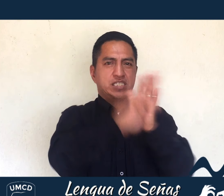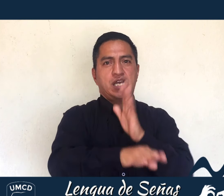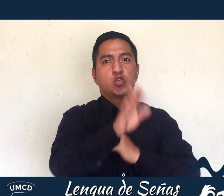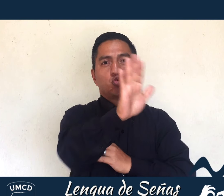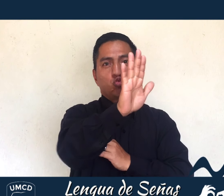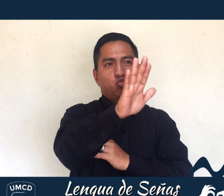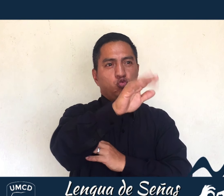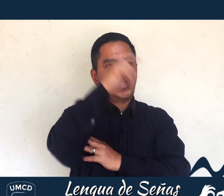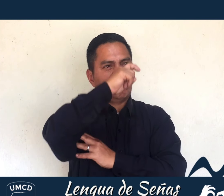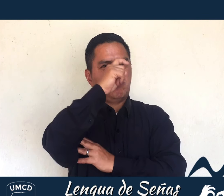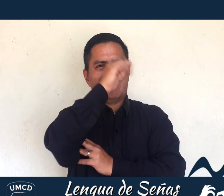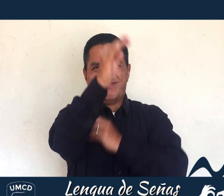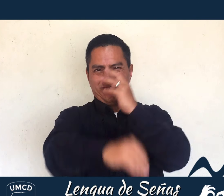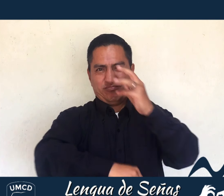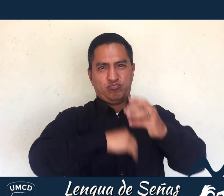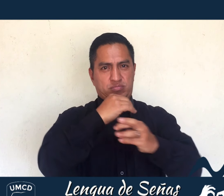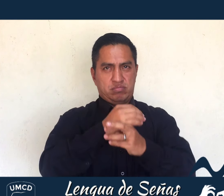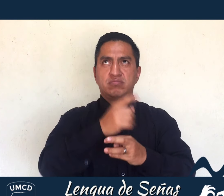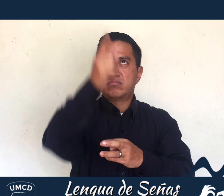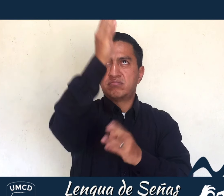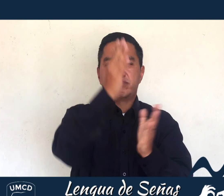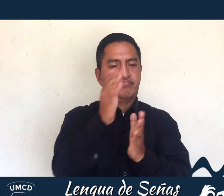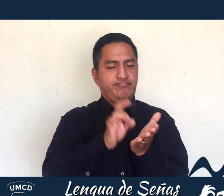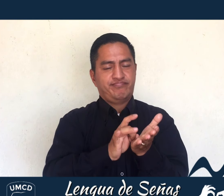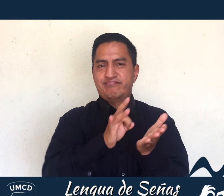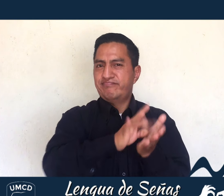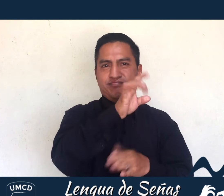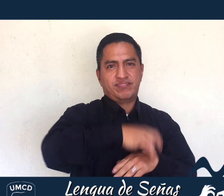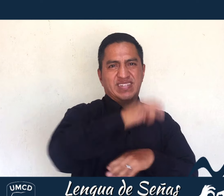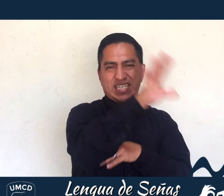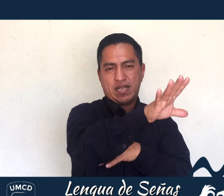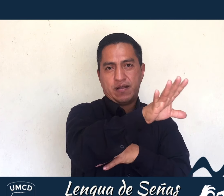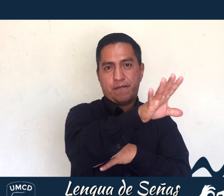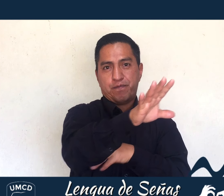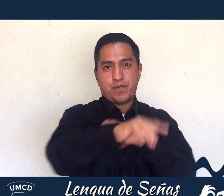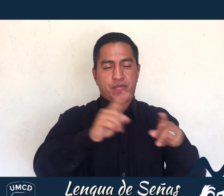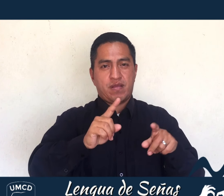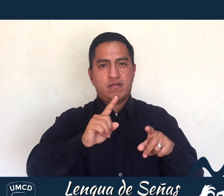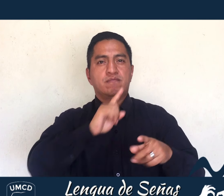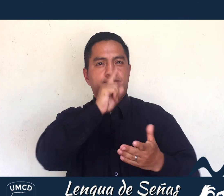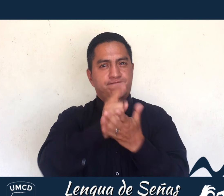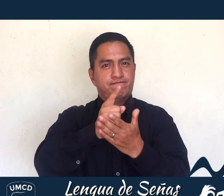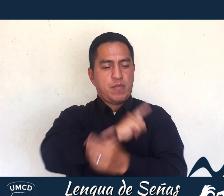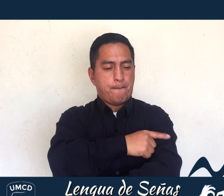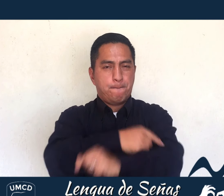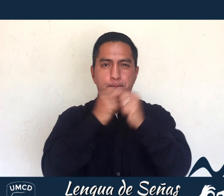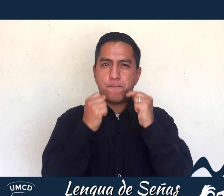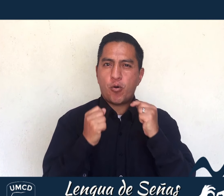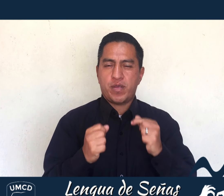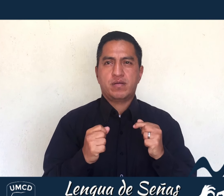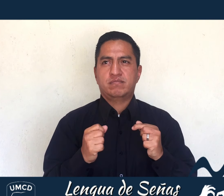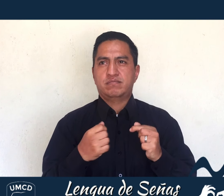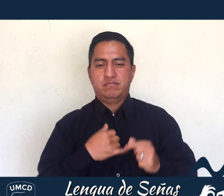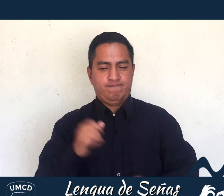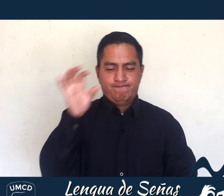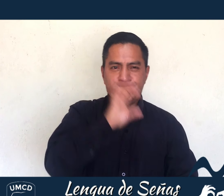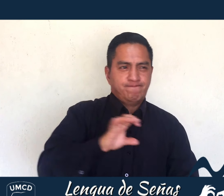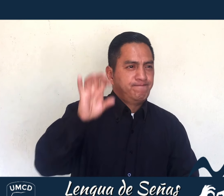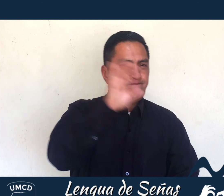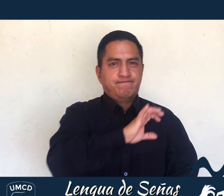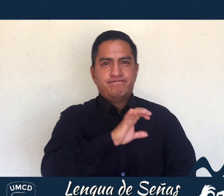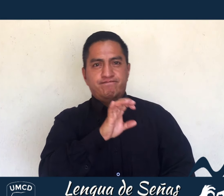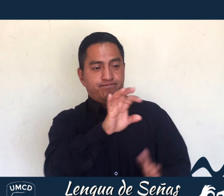de los entendidos. La verdad es que el verdadero poder que buscamos, pues no lo vamos